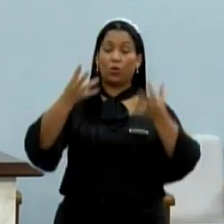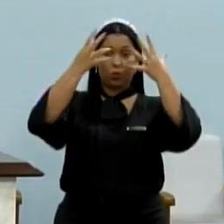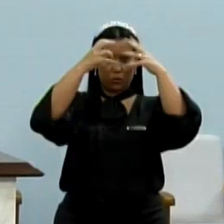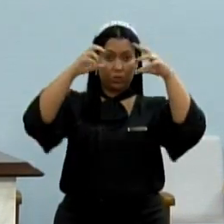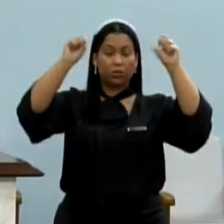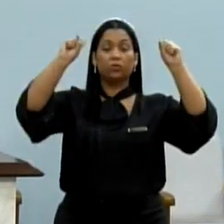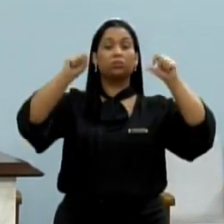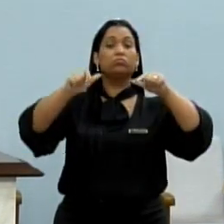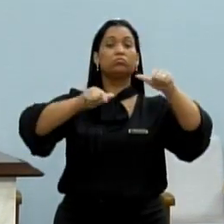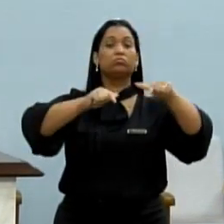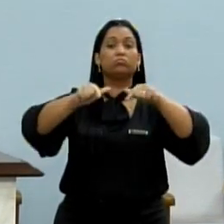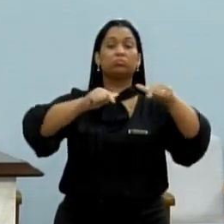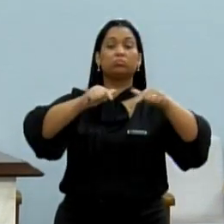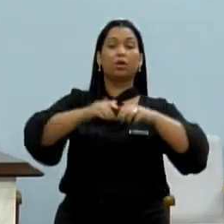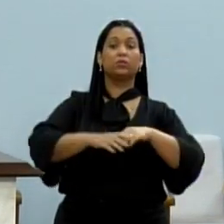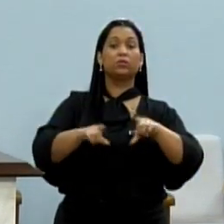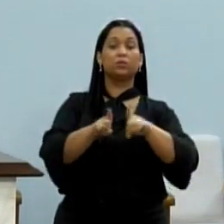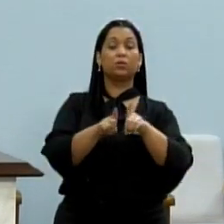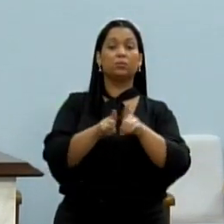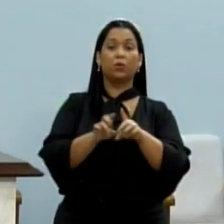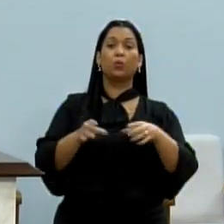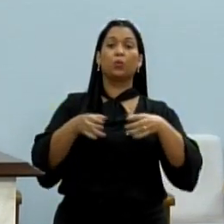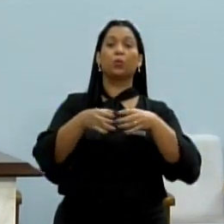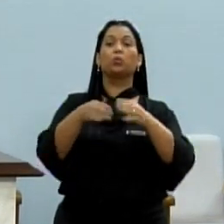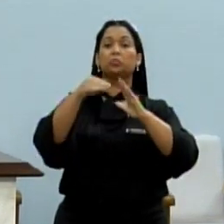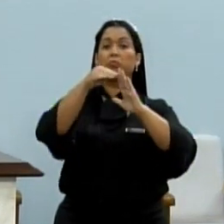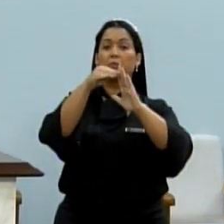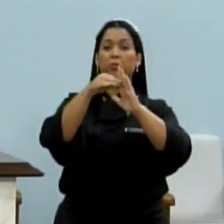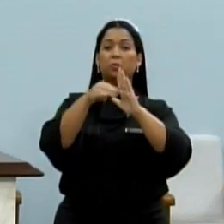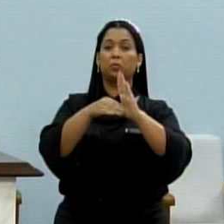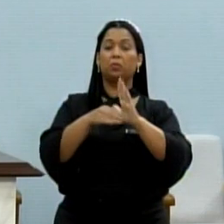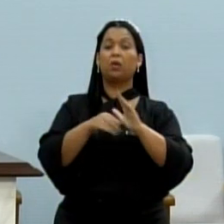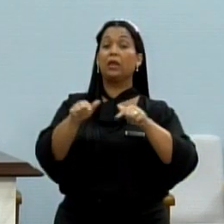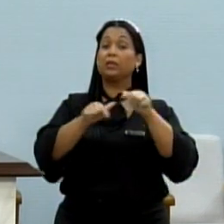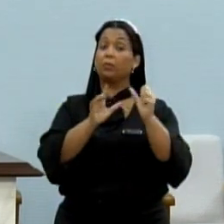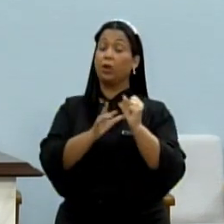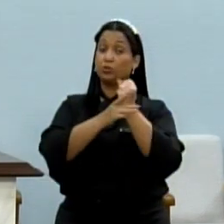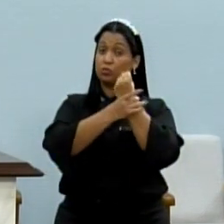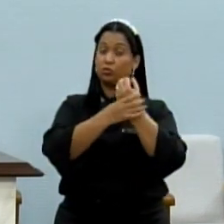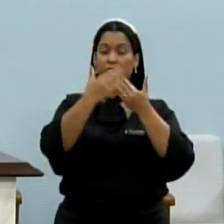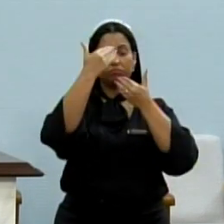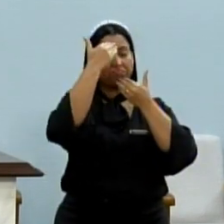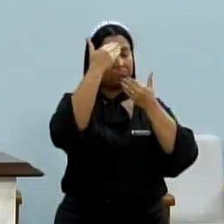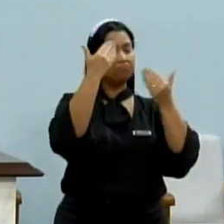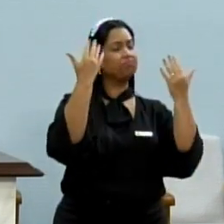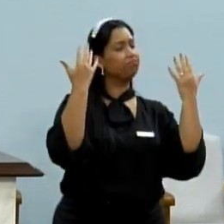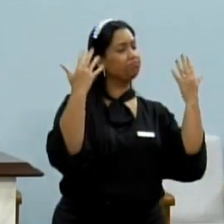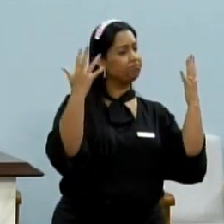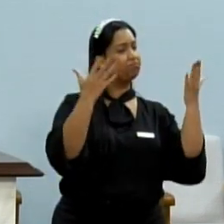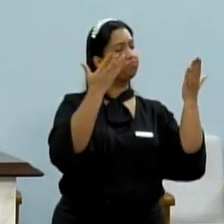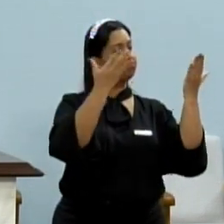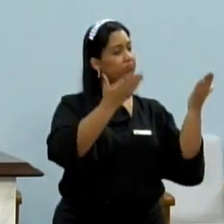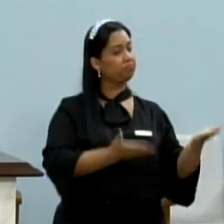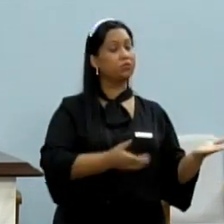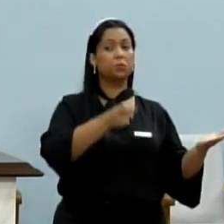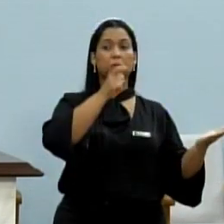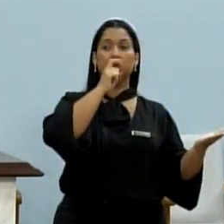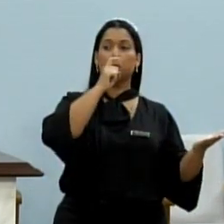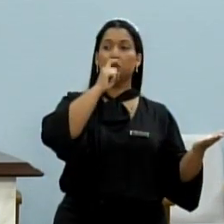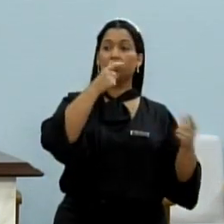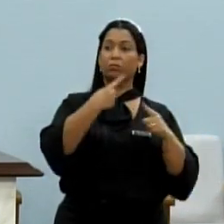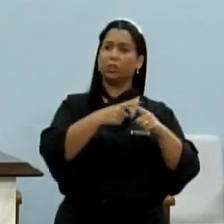Superior do Trabalho e do Comitê do Programa do Trabalho Seguro, quero agradecer e parabenizar o senhor por